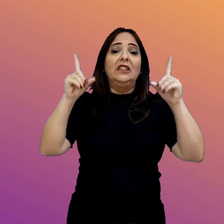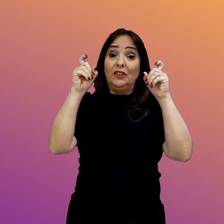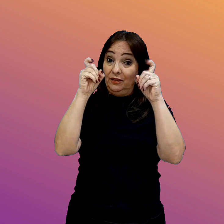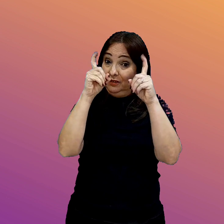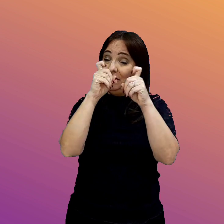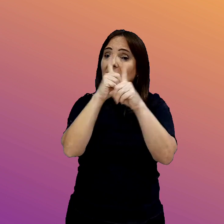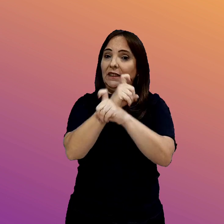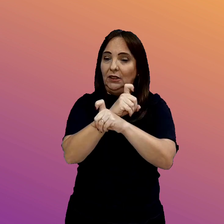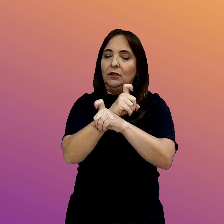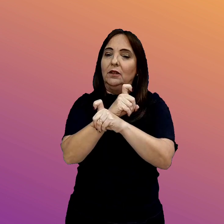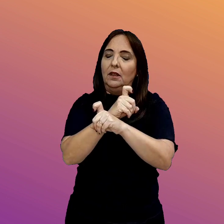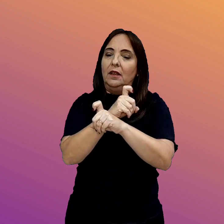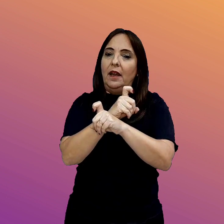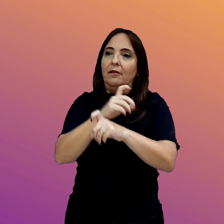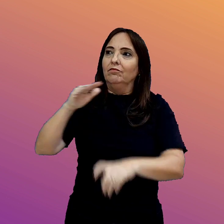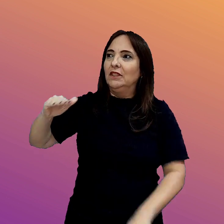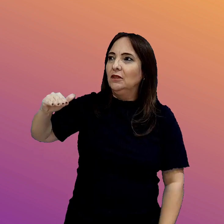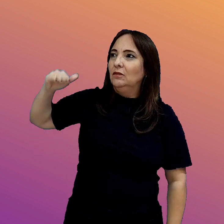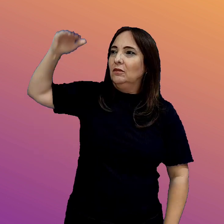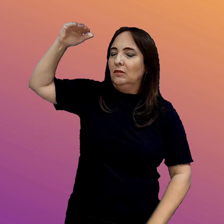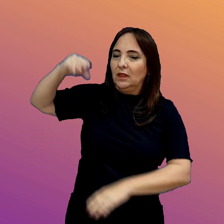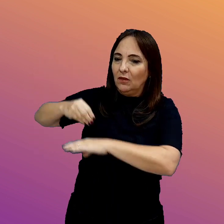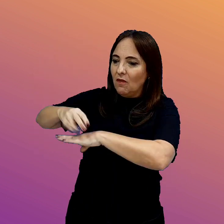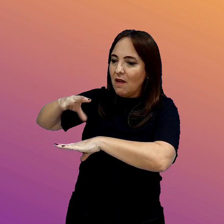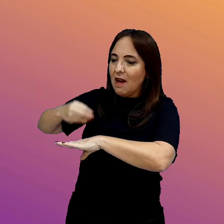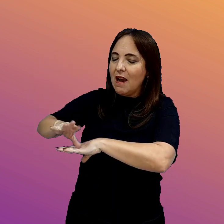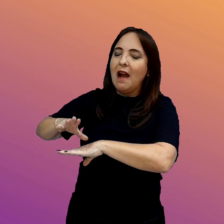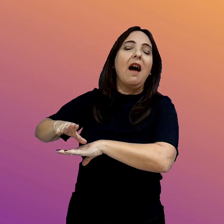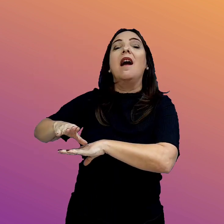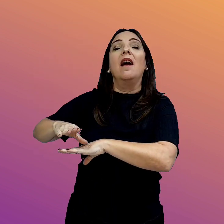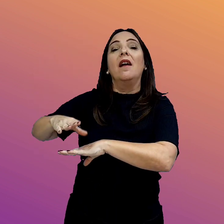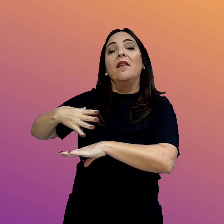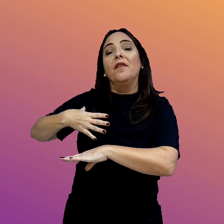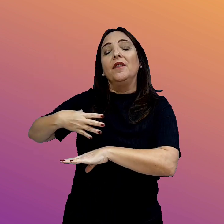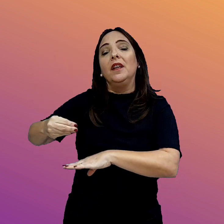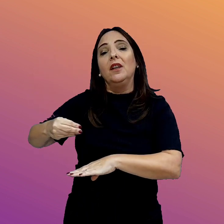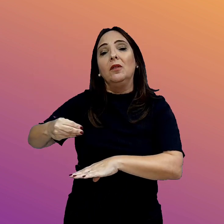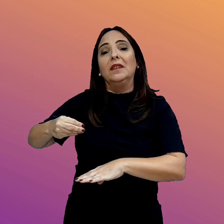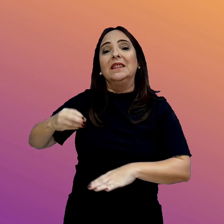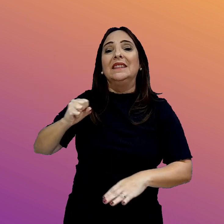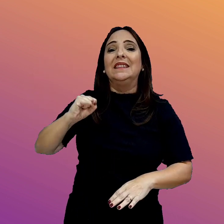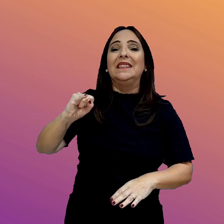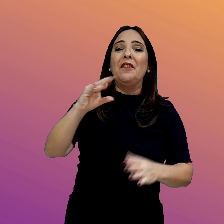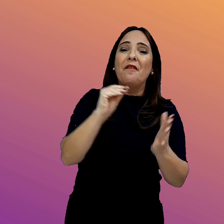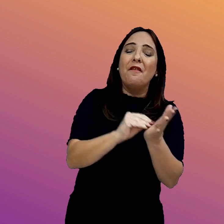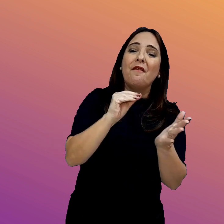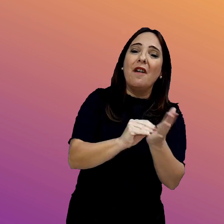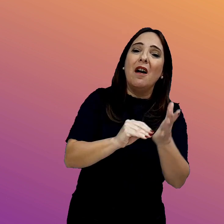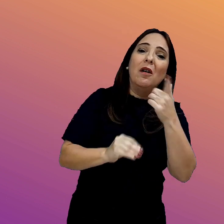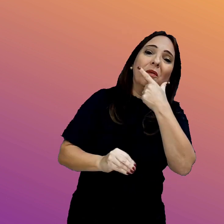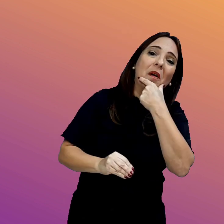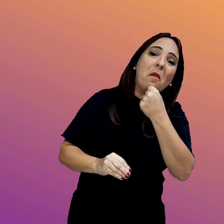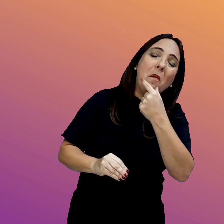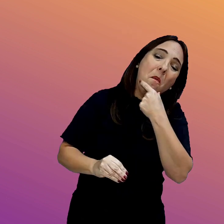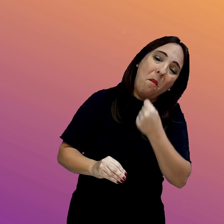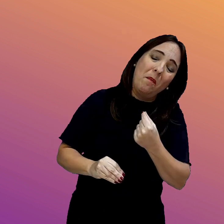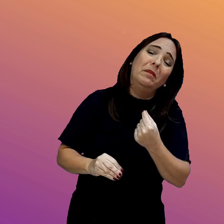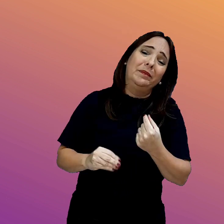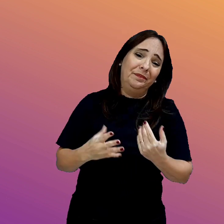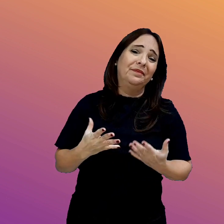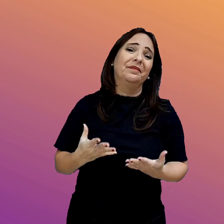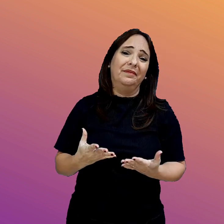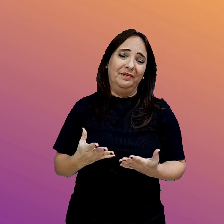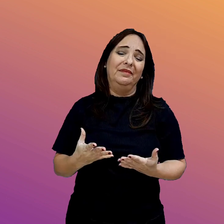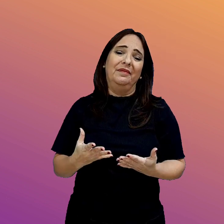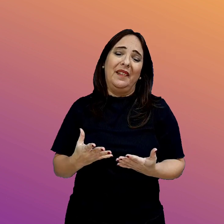referência masculina presente. E muitas referências masculinas não são saudáveis, são figuras tóxicas, né?